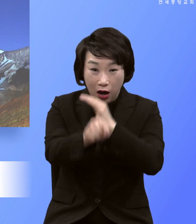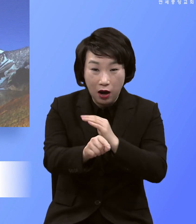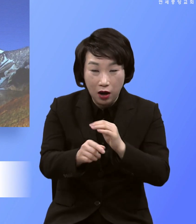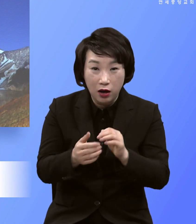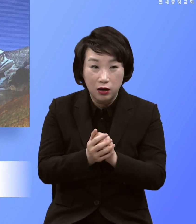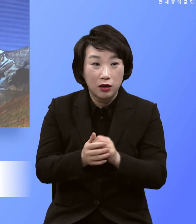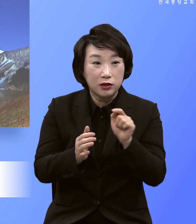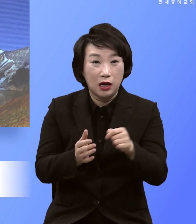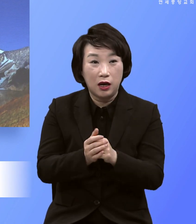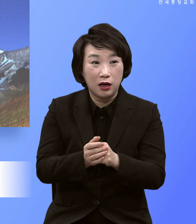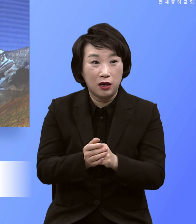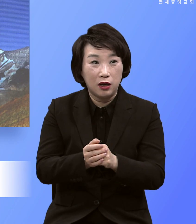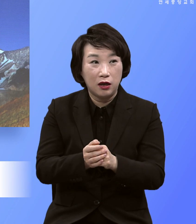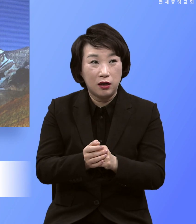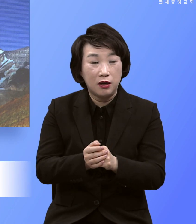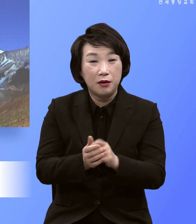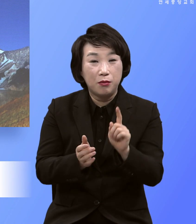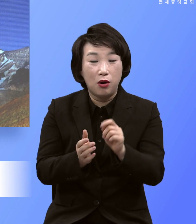복에 들어가서